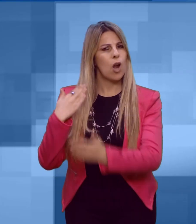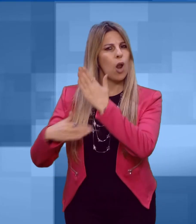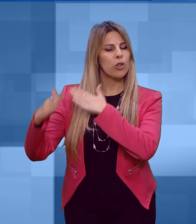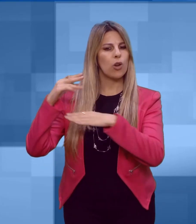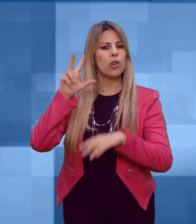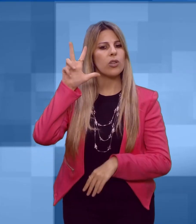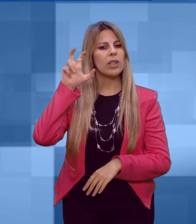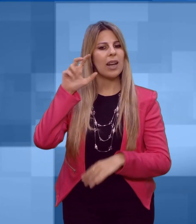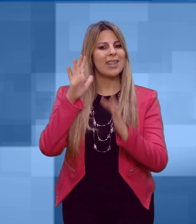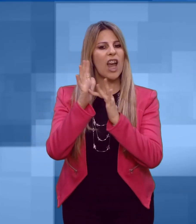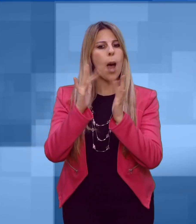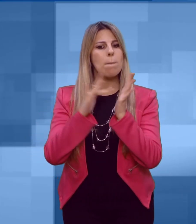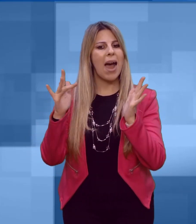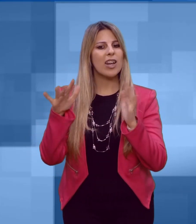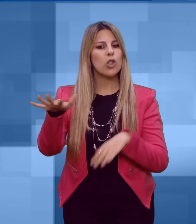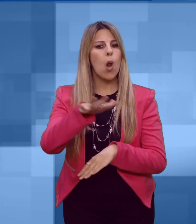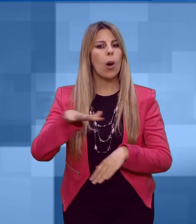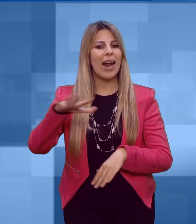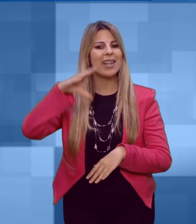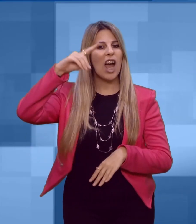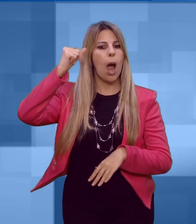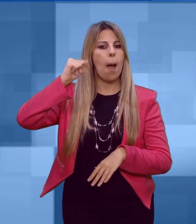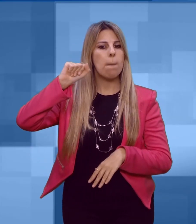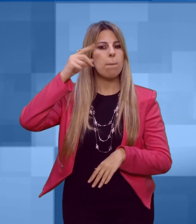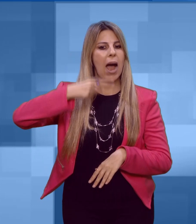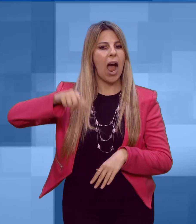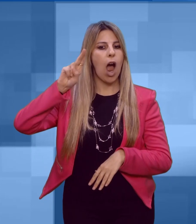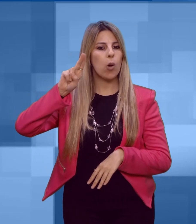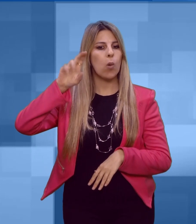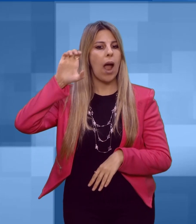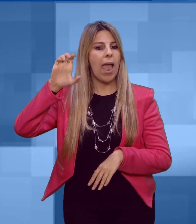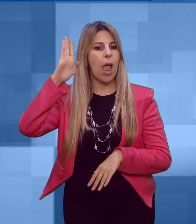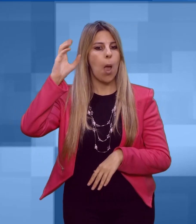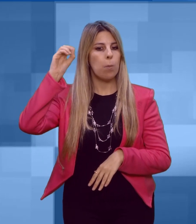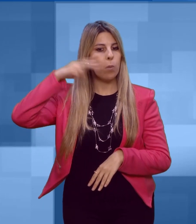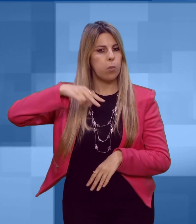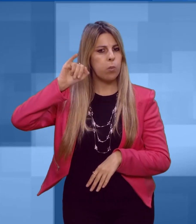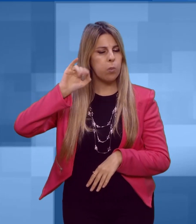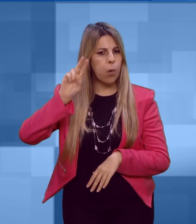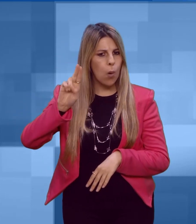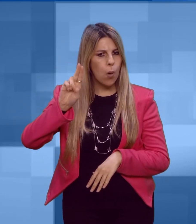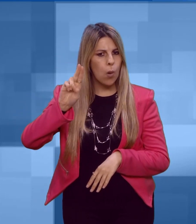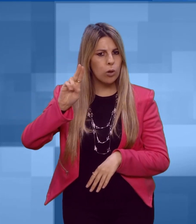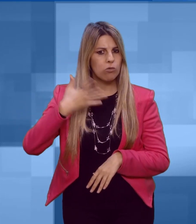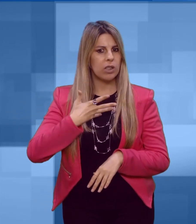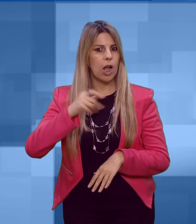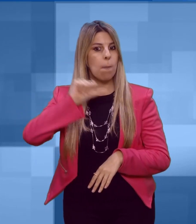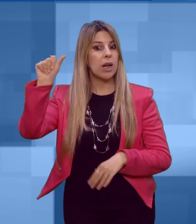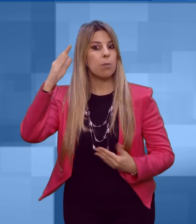Lo scorso 30 marzo, nella località Pagu e Bonu, si è verificato il primo rogo che ha interessato